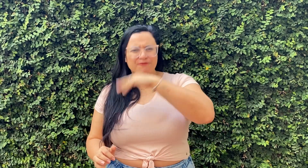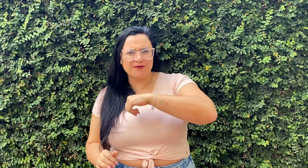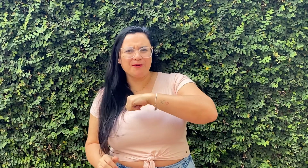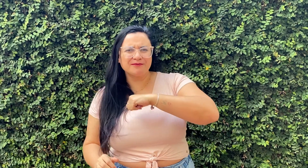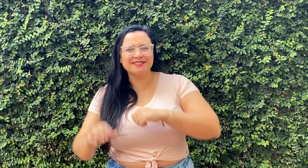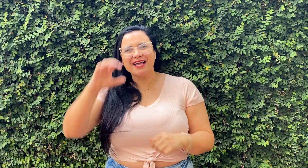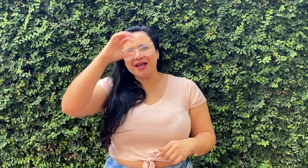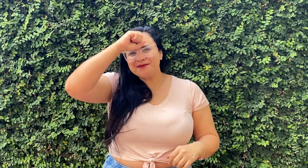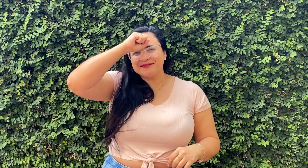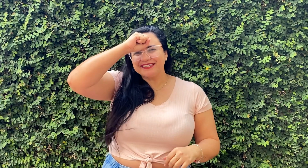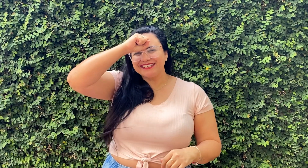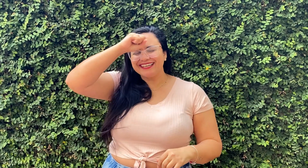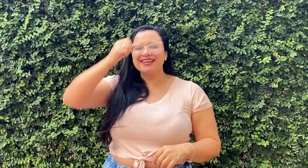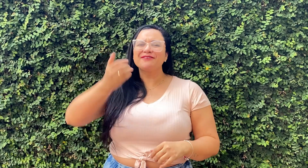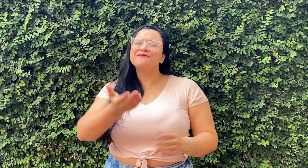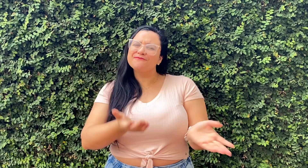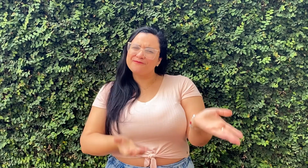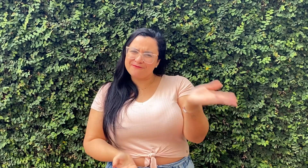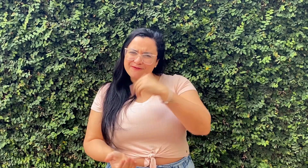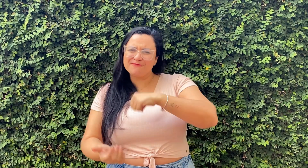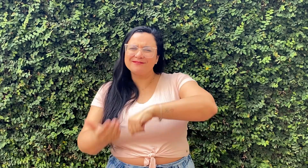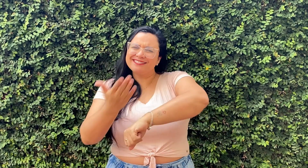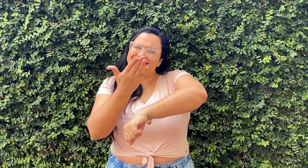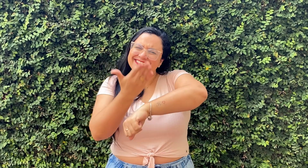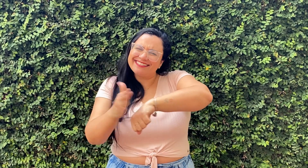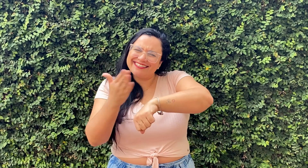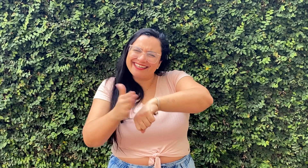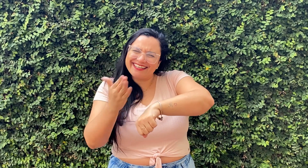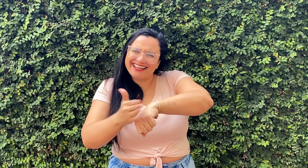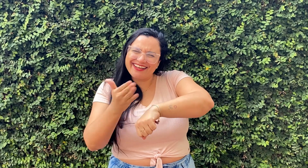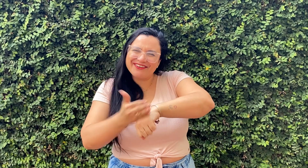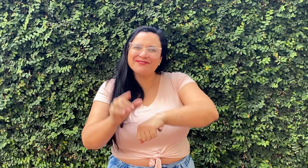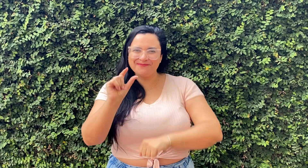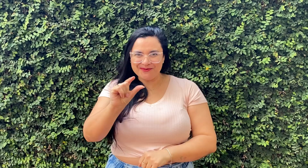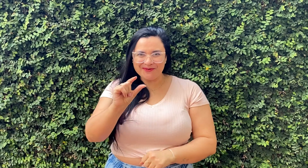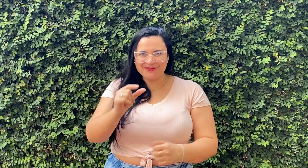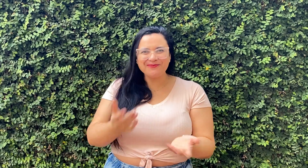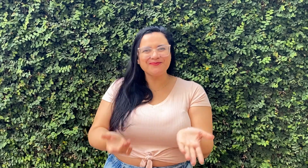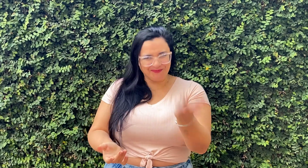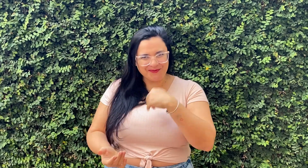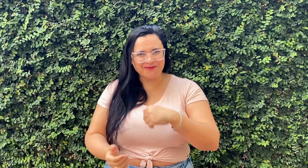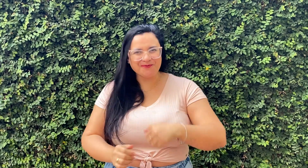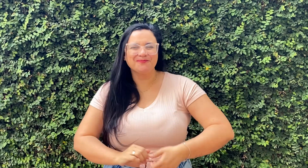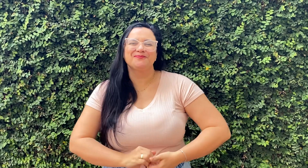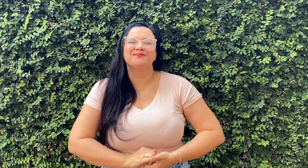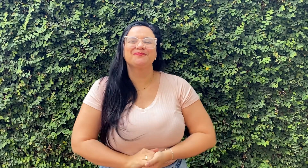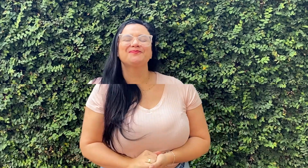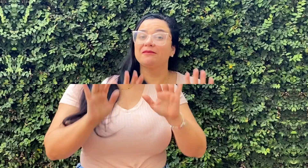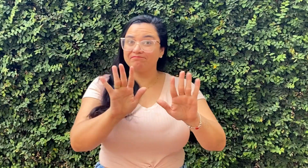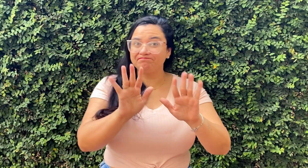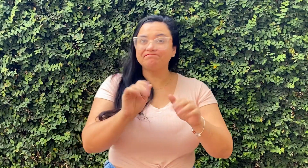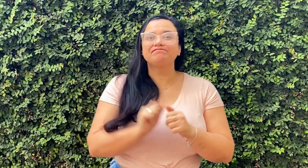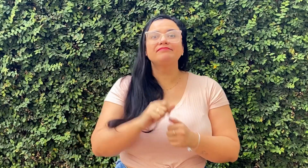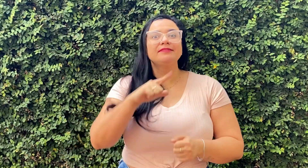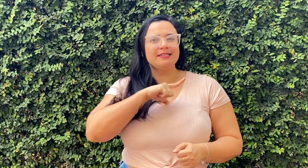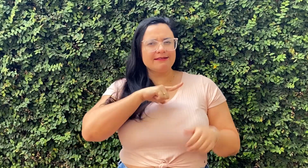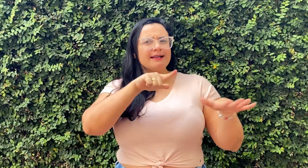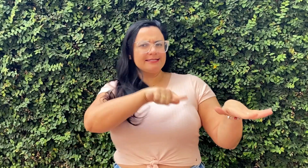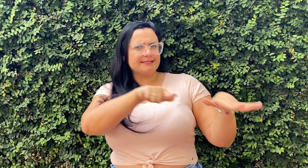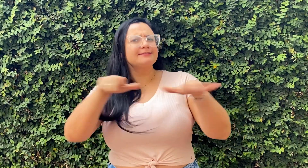Então, vamos aprender? Vamos treinar juntos um pouquinho da Libras? Então, vamos lá. Então,